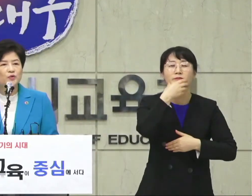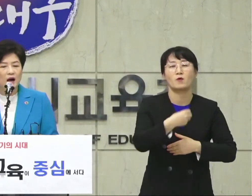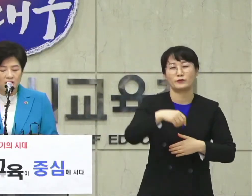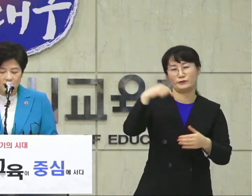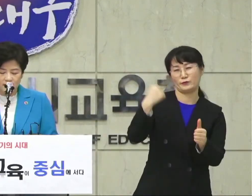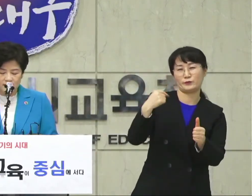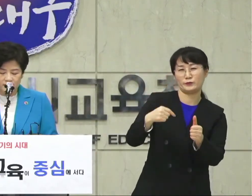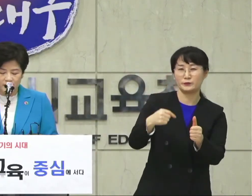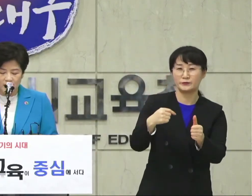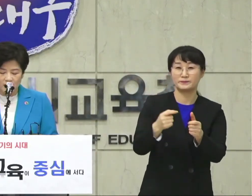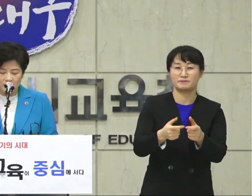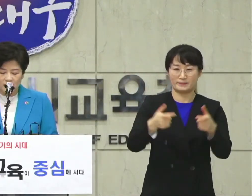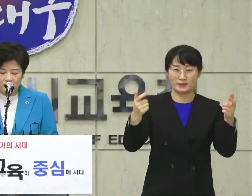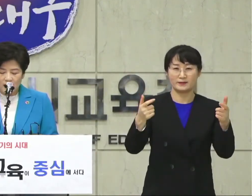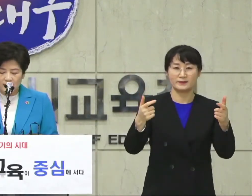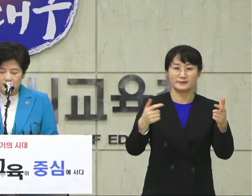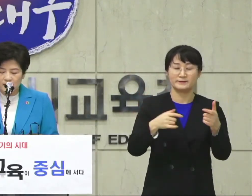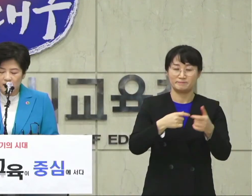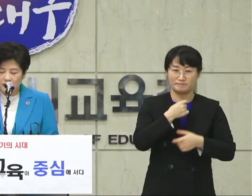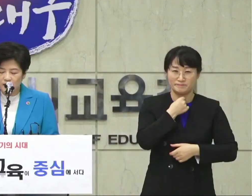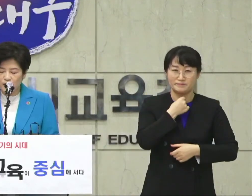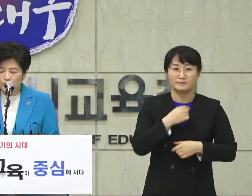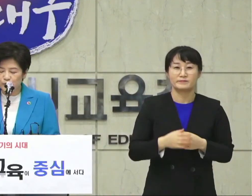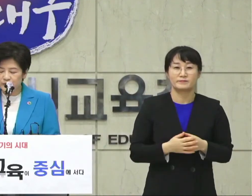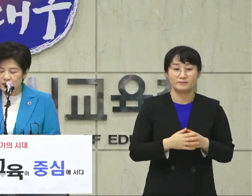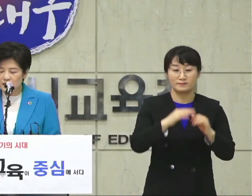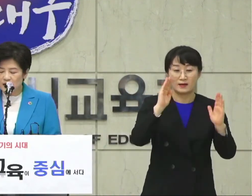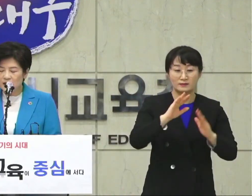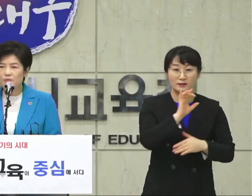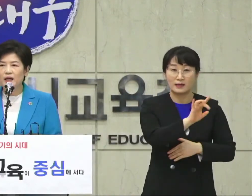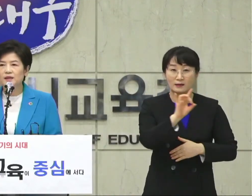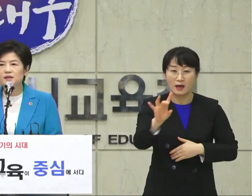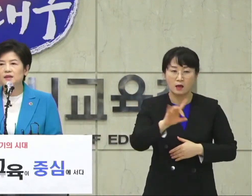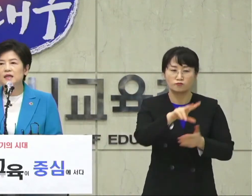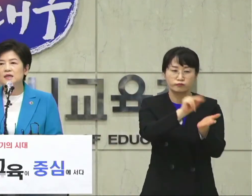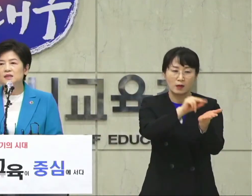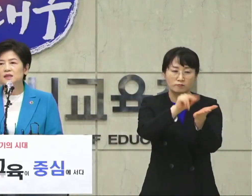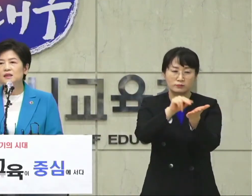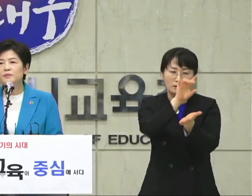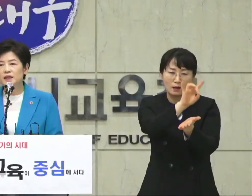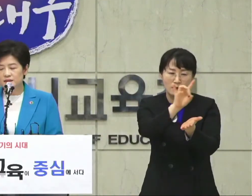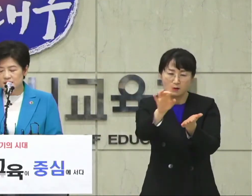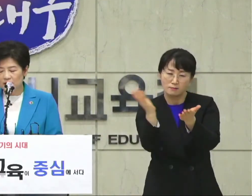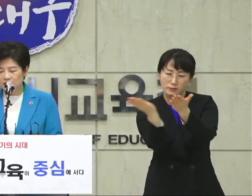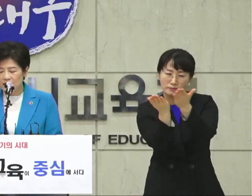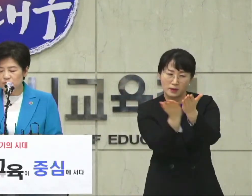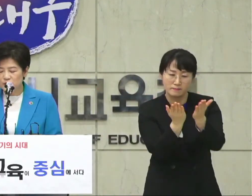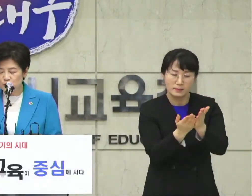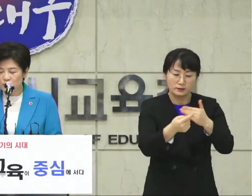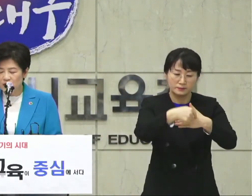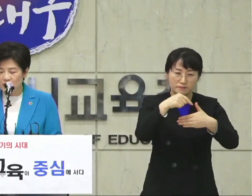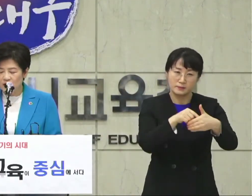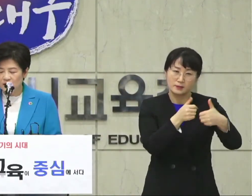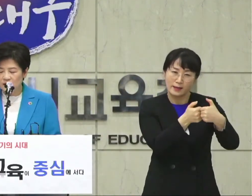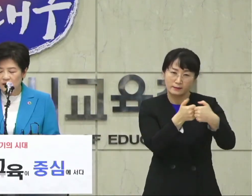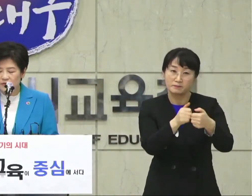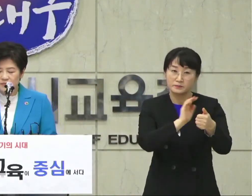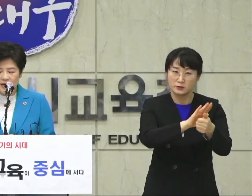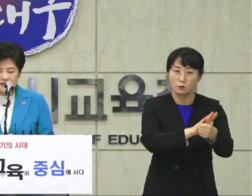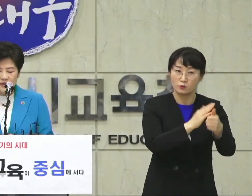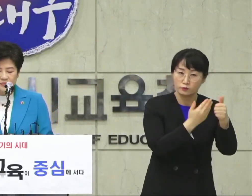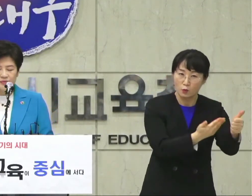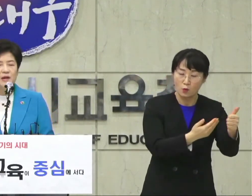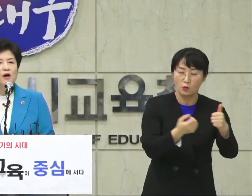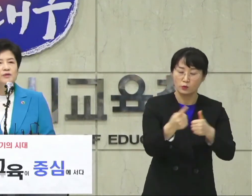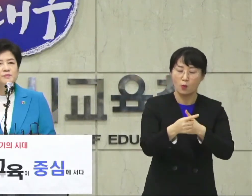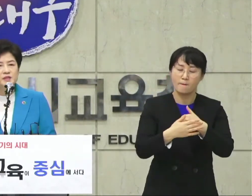교육을 더욱 강화하겠습니다. 학생 개개인의 문제 상황에 맞는 심리 상담 지원과